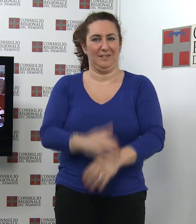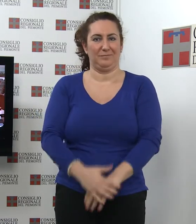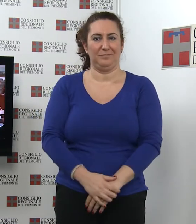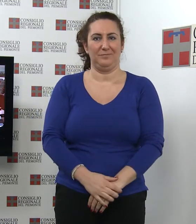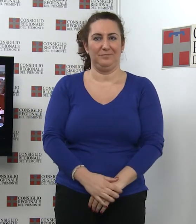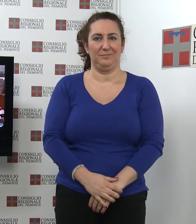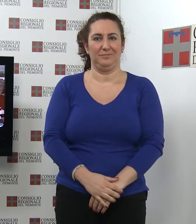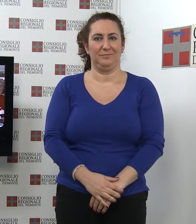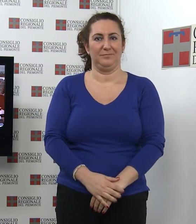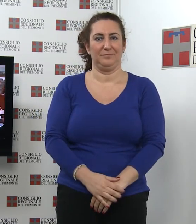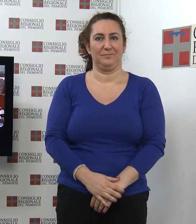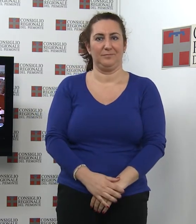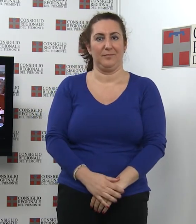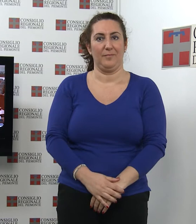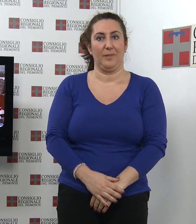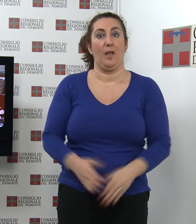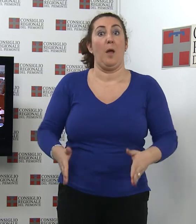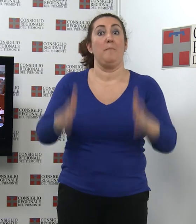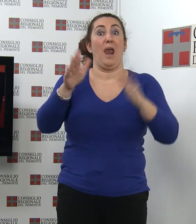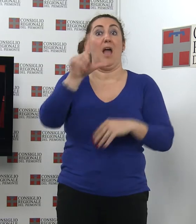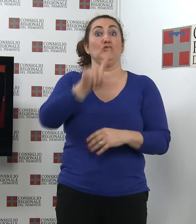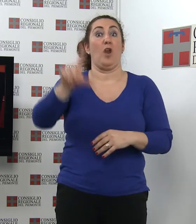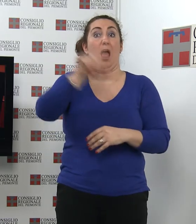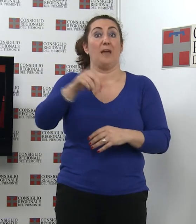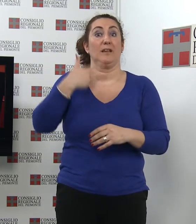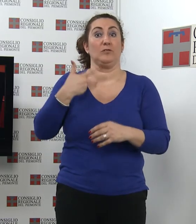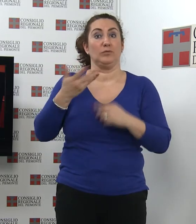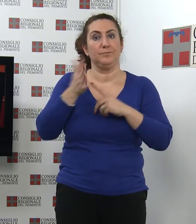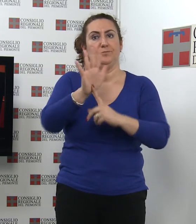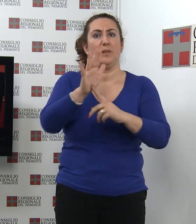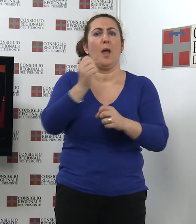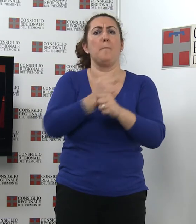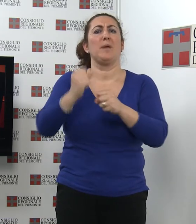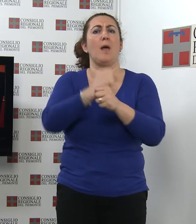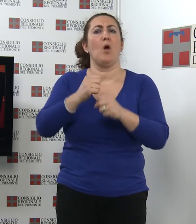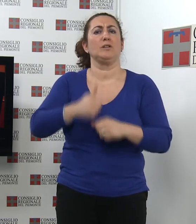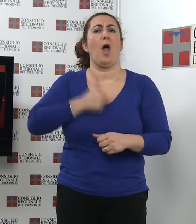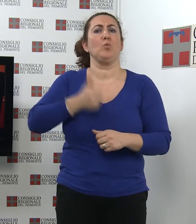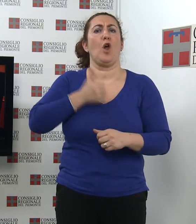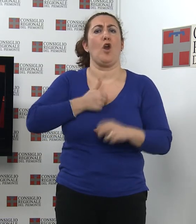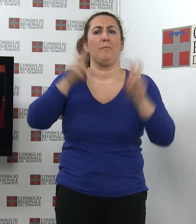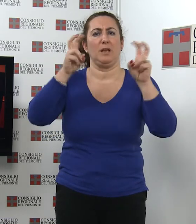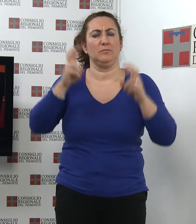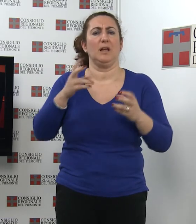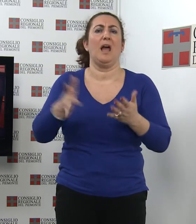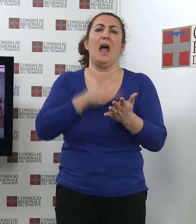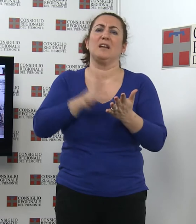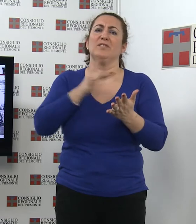È stata presentata a Palazzo Lascaris Il Piemonte delle Autonomie, rivista quadrimestrale online di Scienze dell'Amministrazione, promossa dal